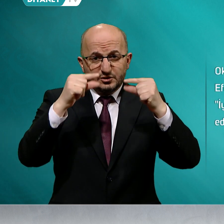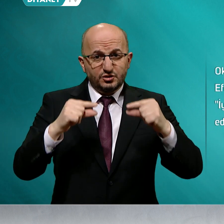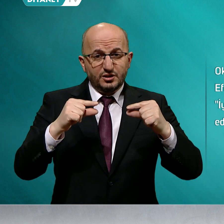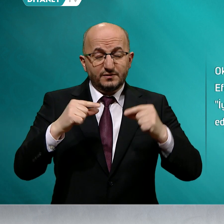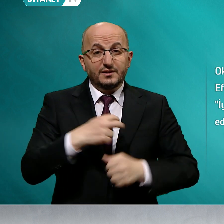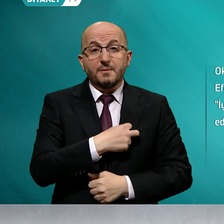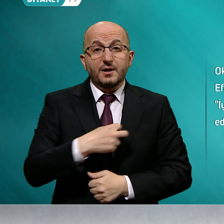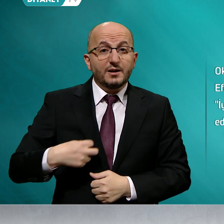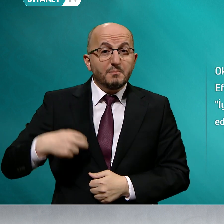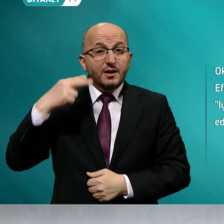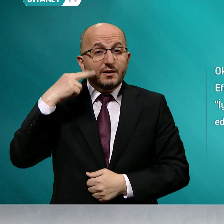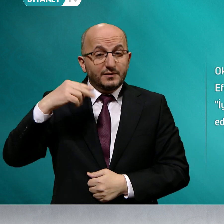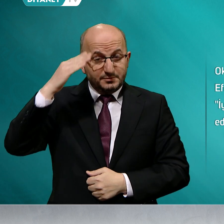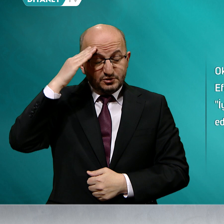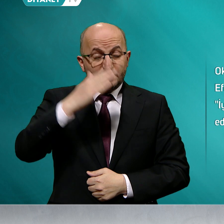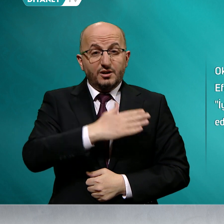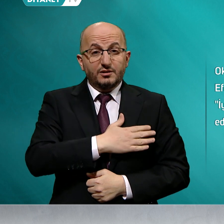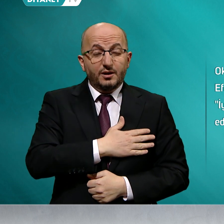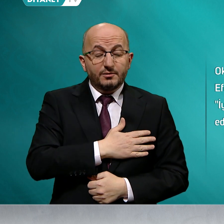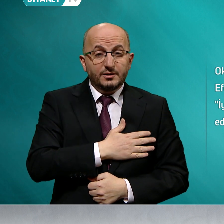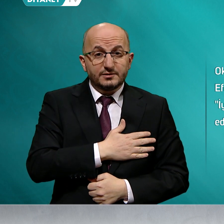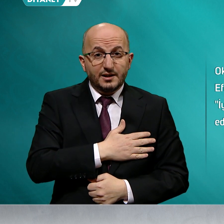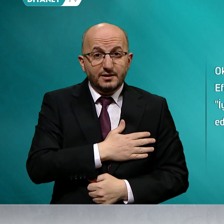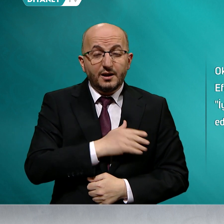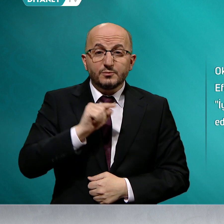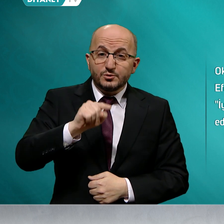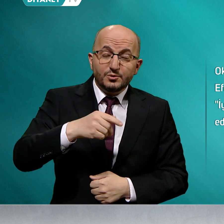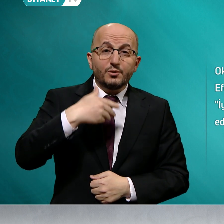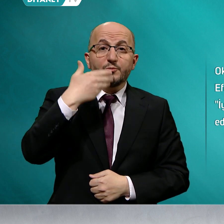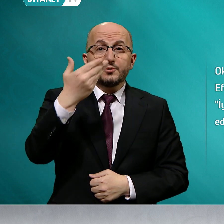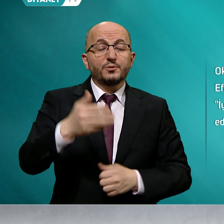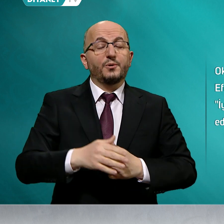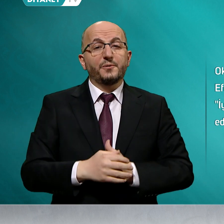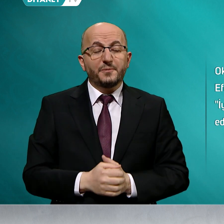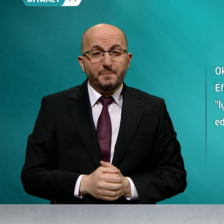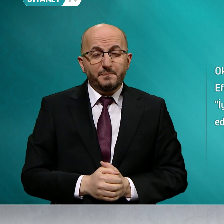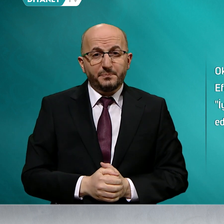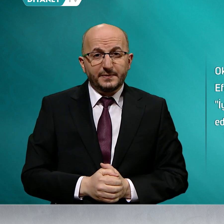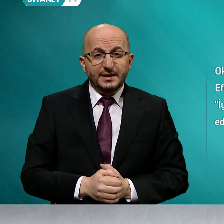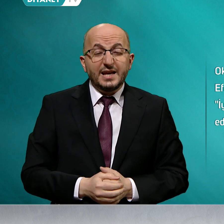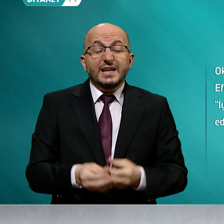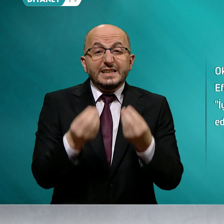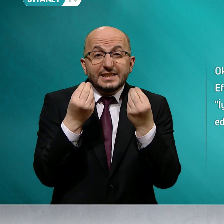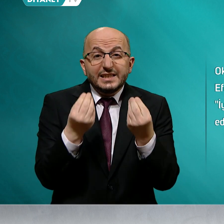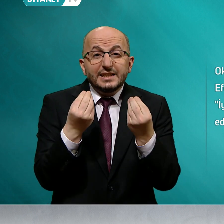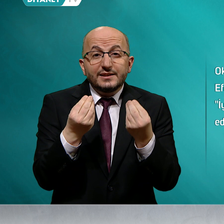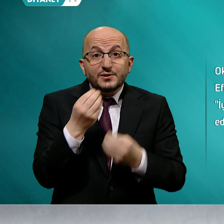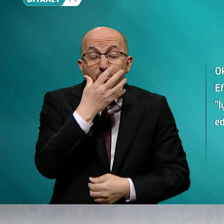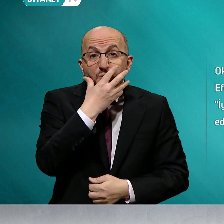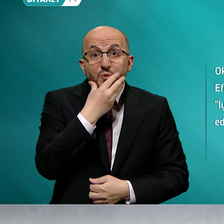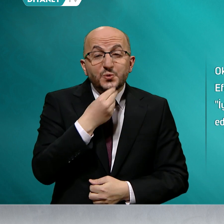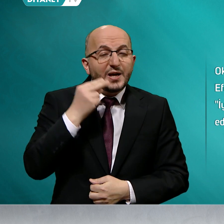Okuduğum hadisi şerifte ise Peygamber Efendimiz sallallahu aleyhi ve sellem şöyle buyuruyor.